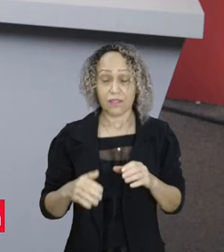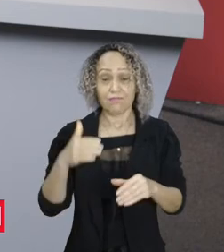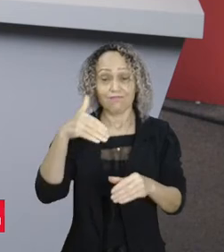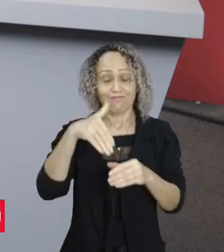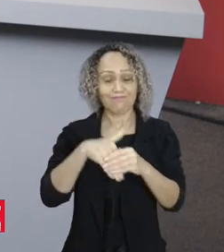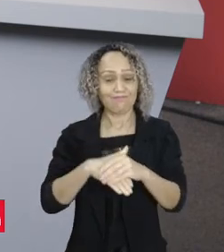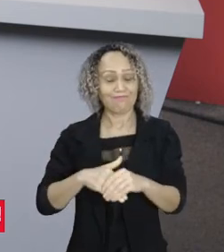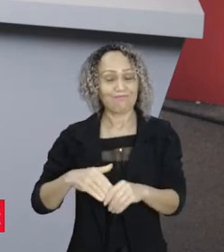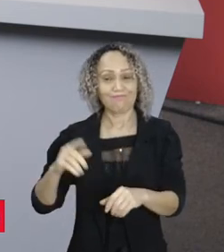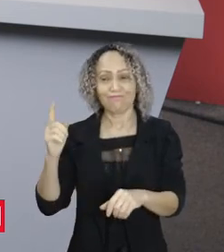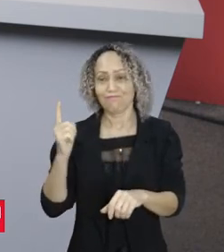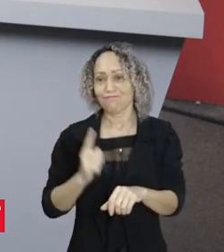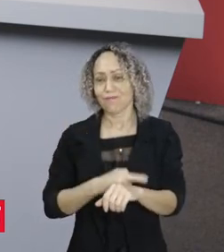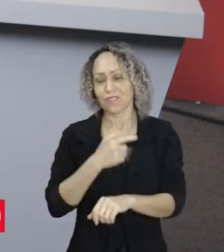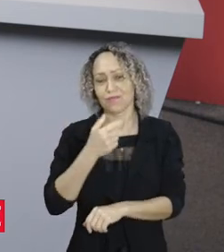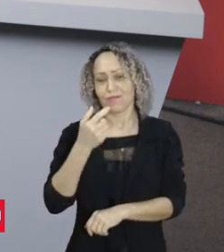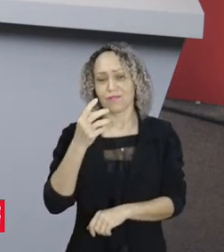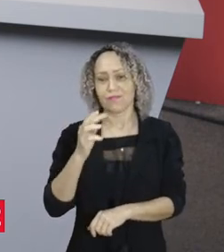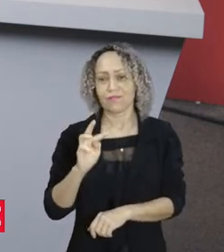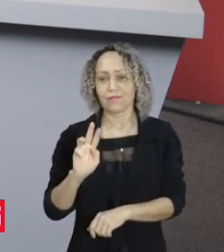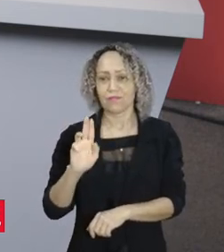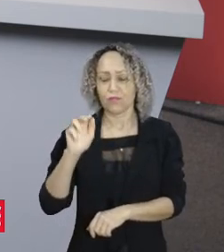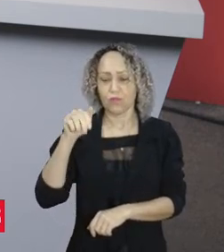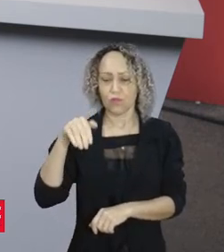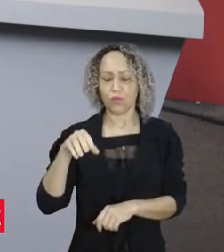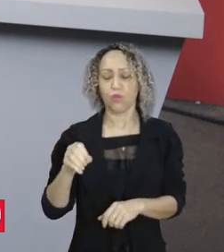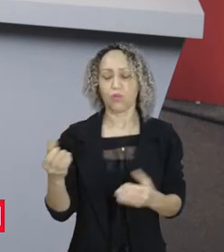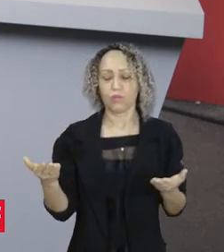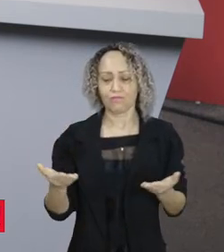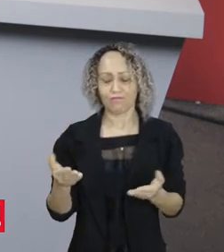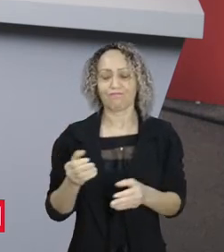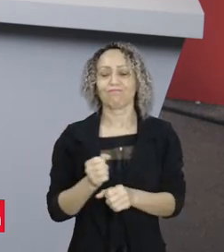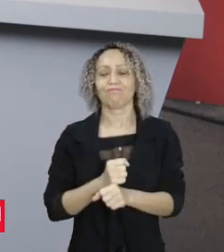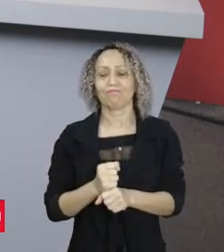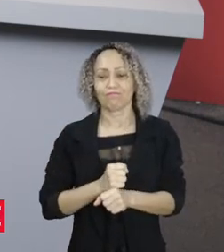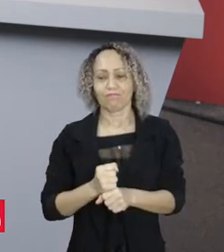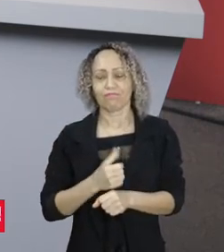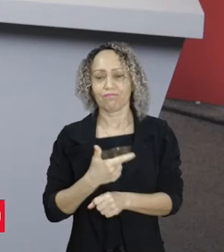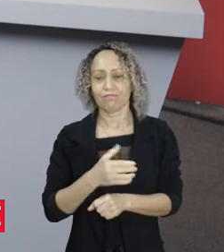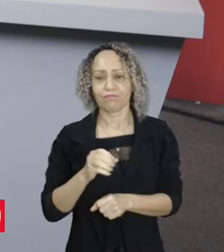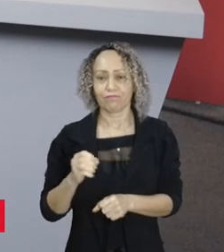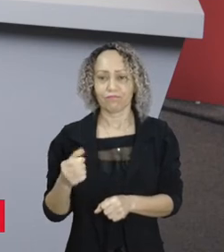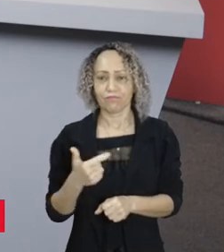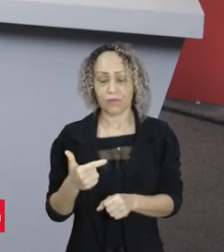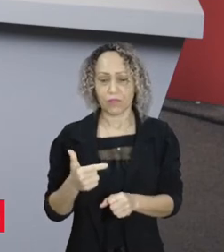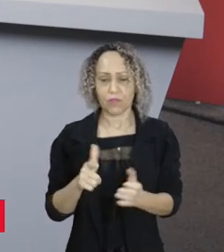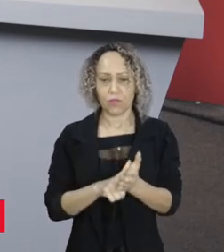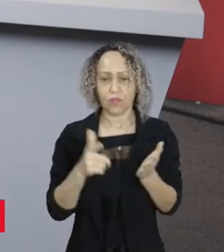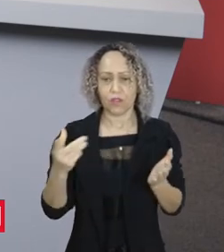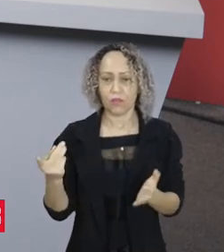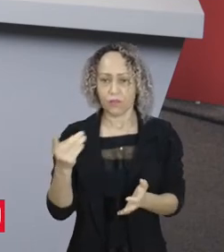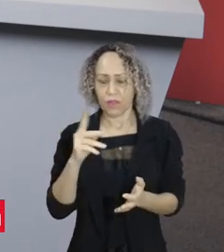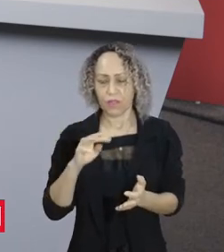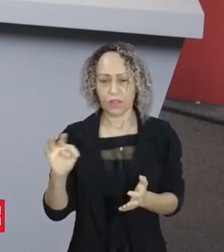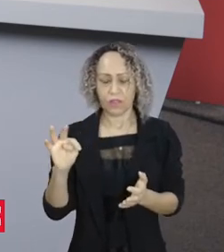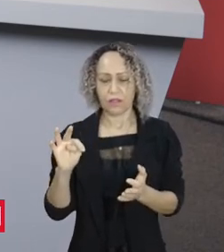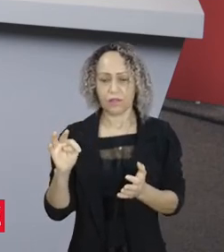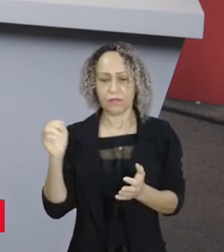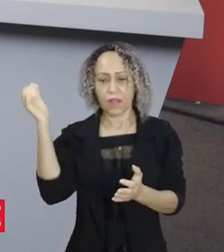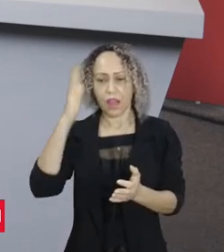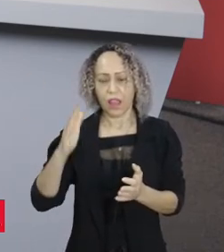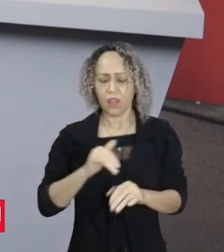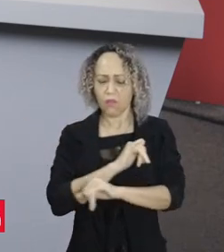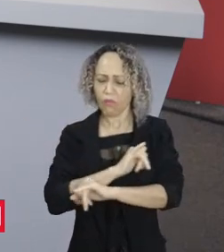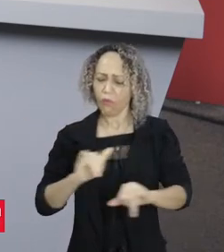deste ano, acompanhando o jornal PT Brasil com muita informação popular na sua